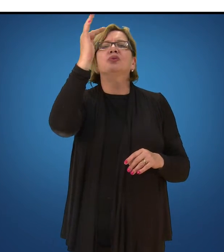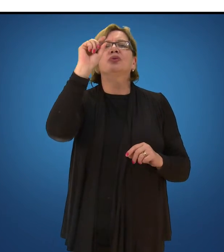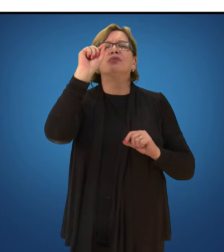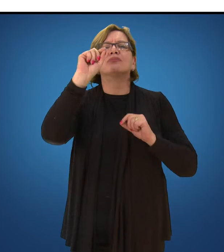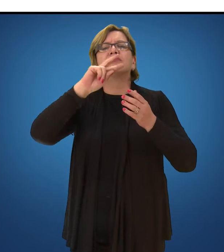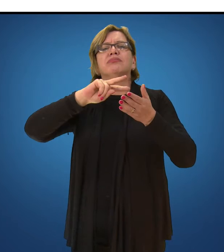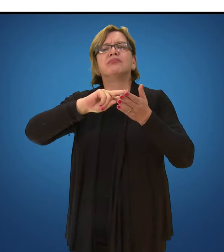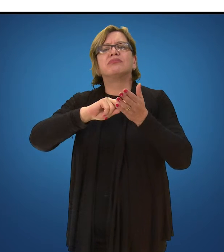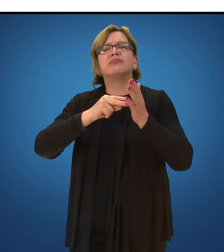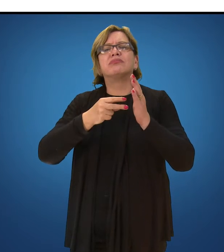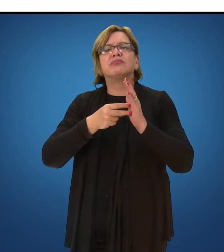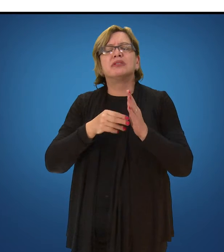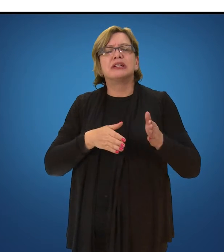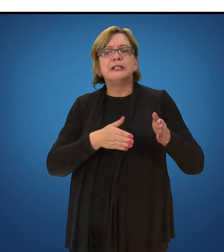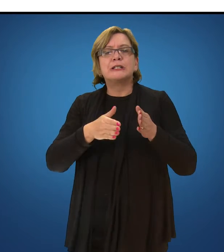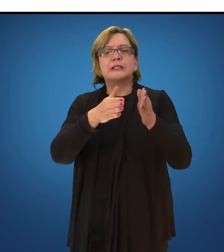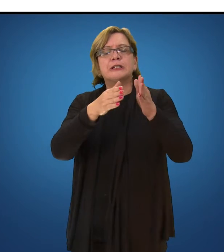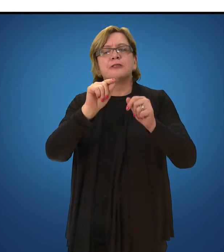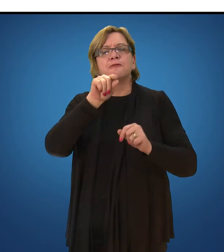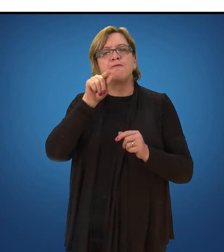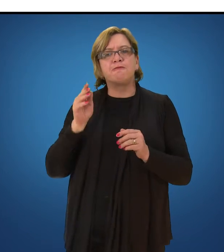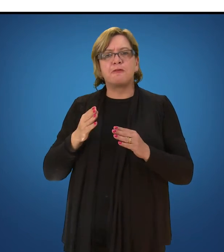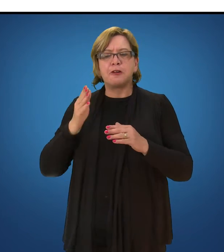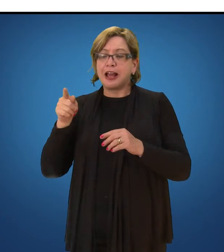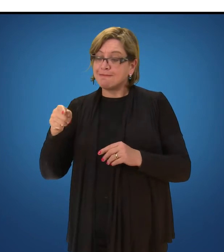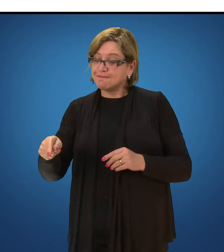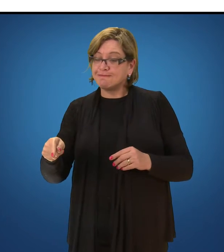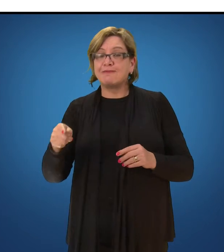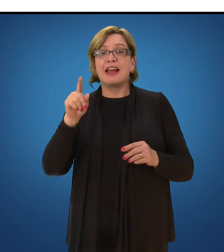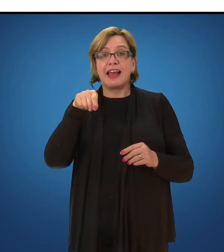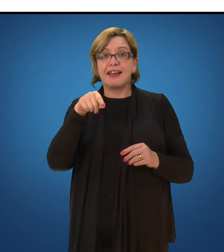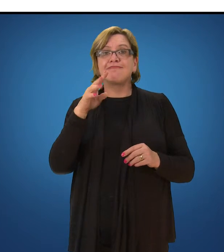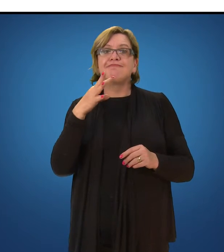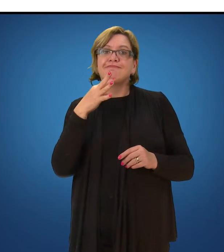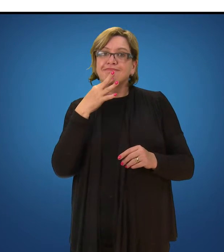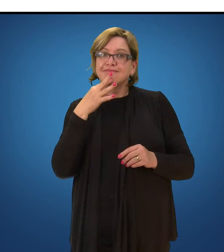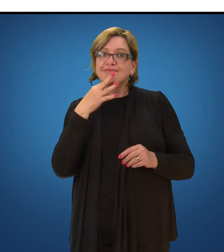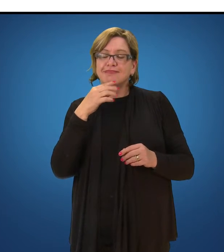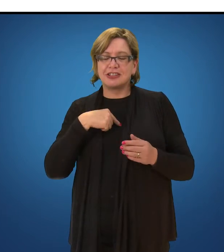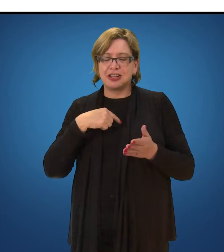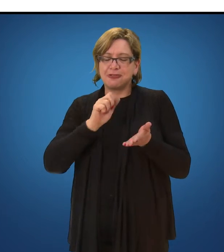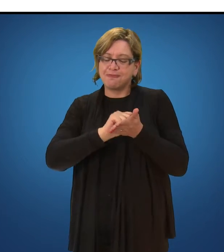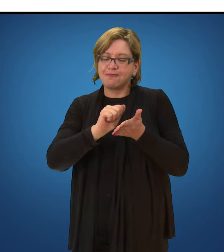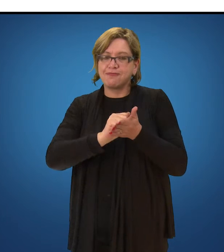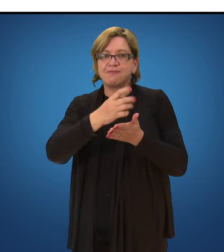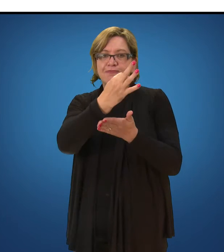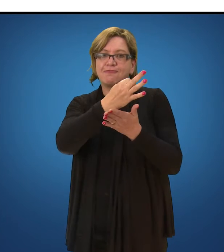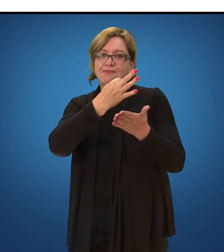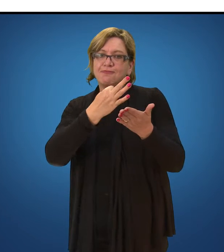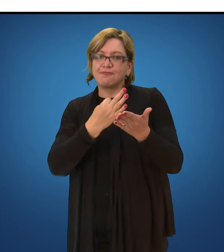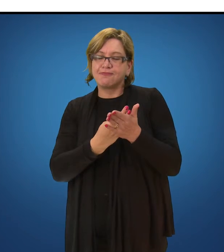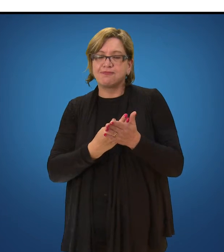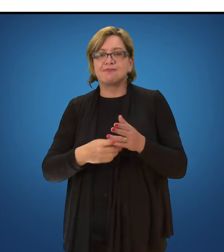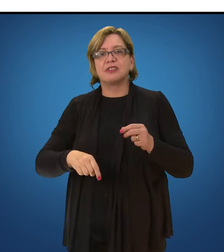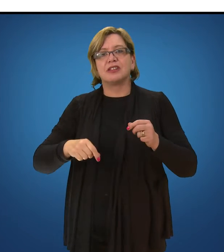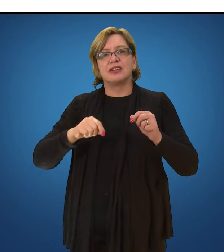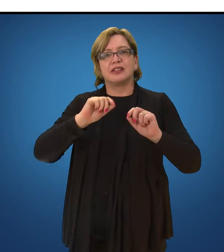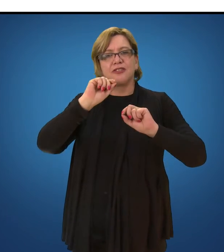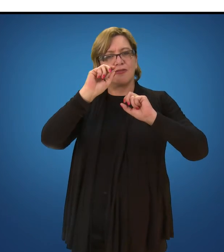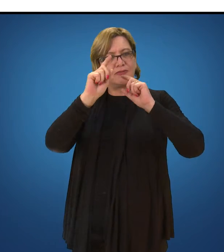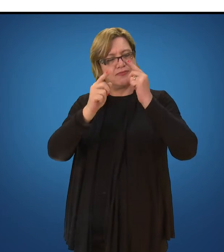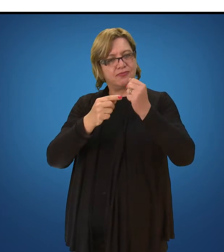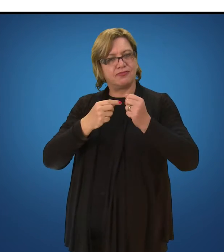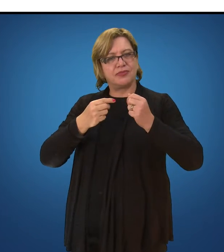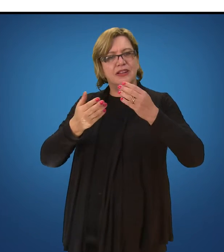significa esse caminho. O fim é você reconhecer e trazer para o seu texto esses elementos na forma